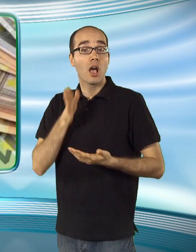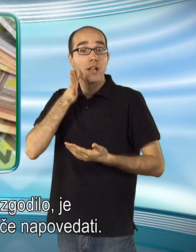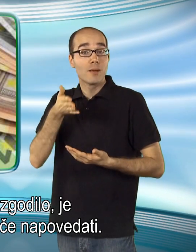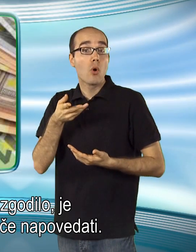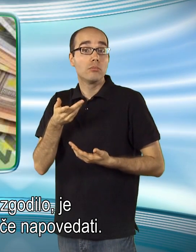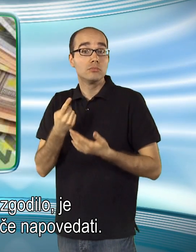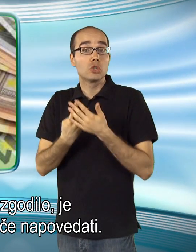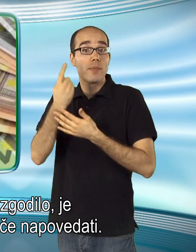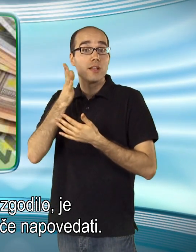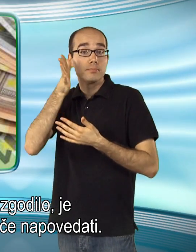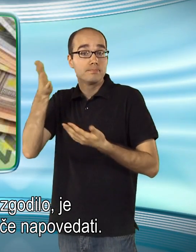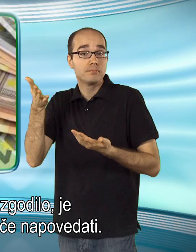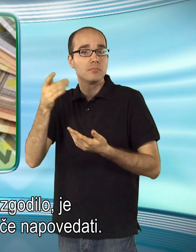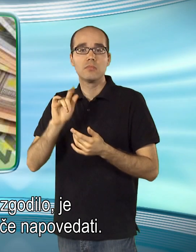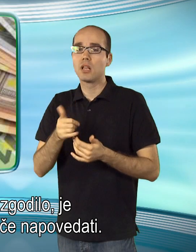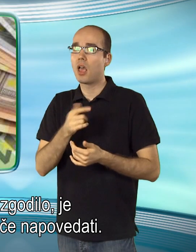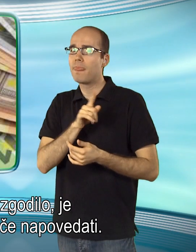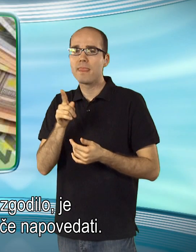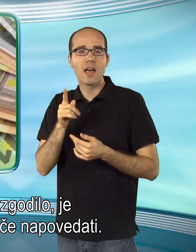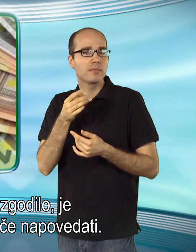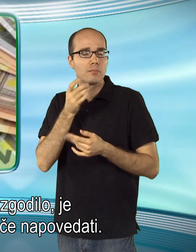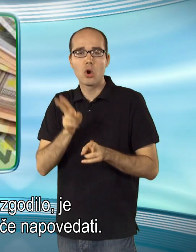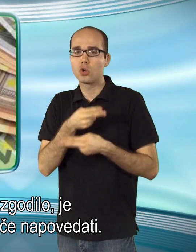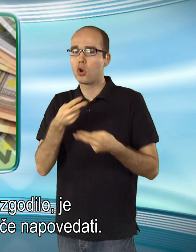Kdaj se bo to zgodilo, je natančno nemogoče napovedati.